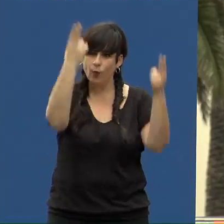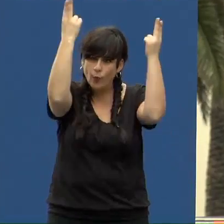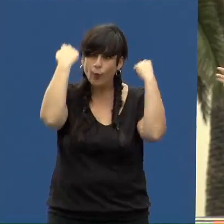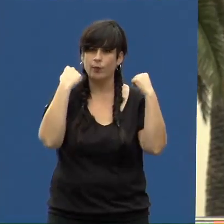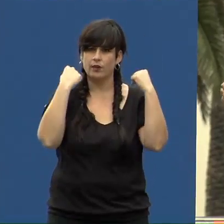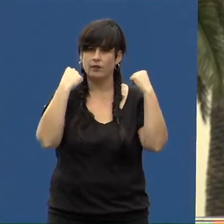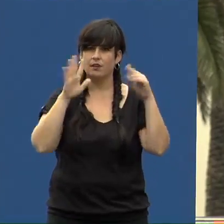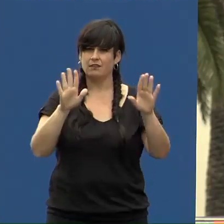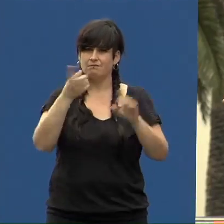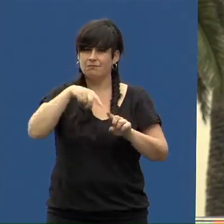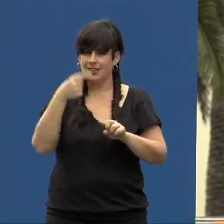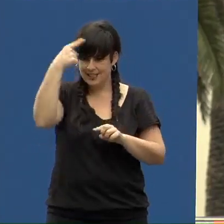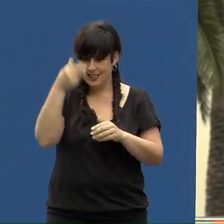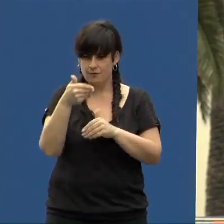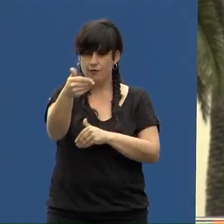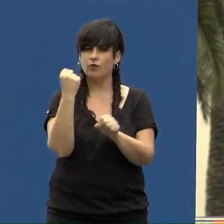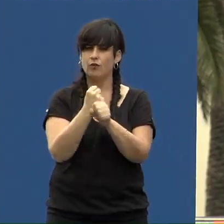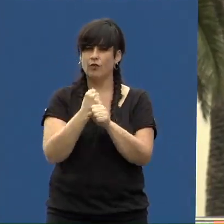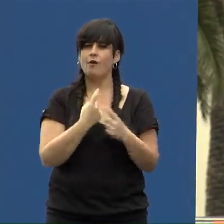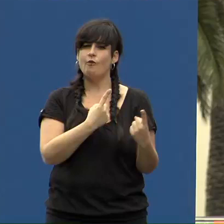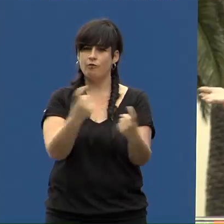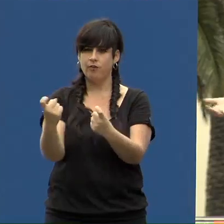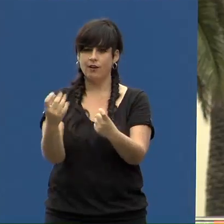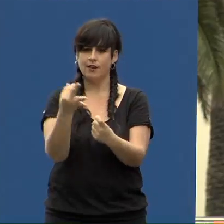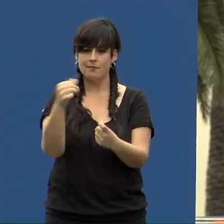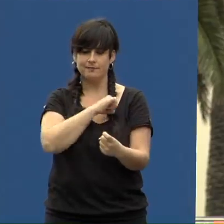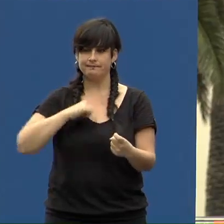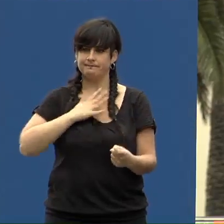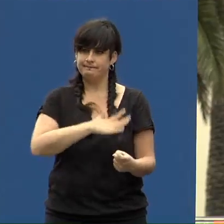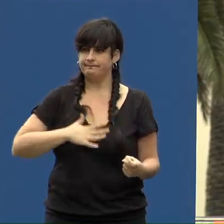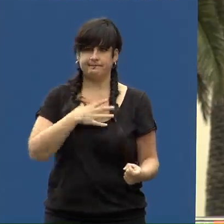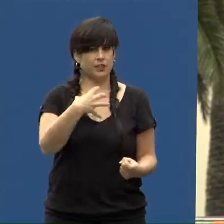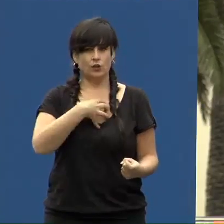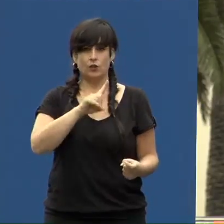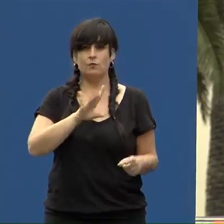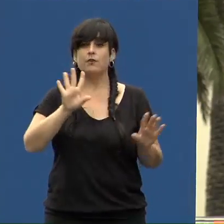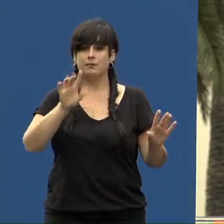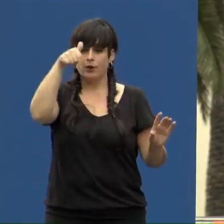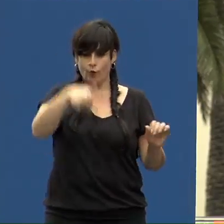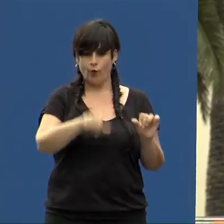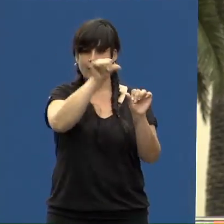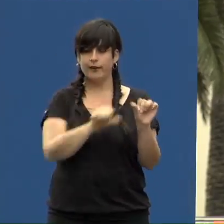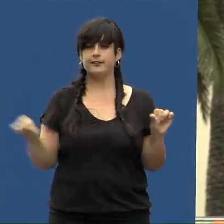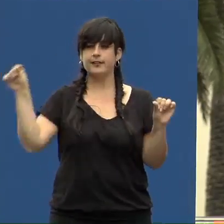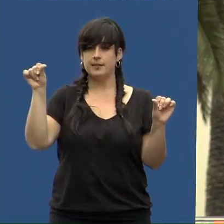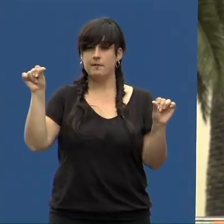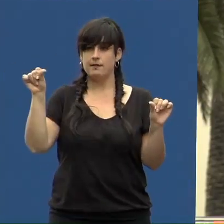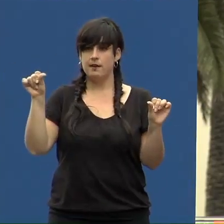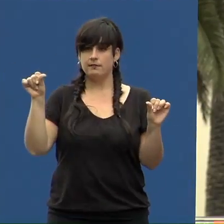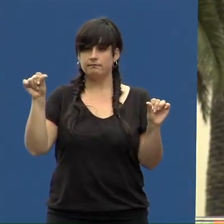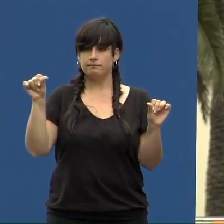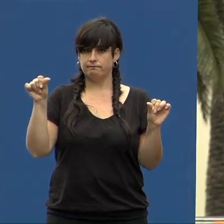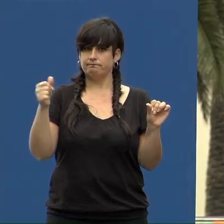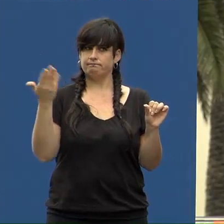todavía queda mucho por hacer y que no podemos ser autocomplacientes, os puedo decir que esta misma semana en Barcelona hemos